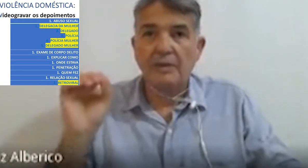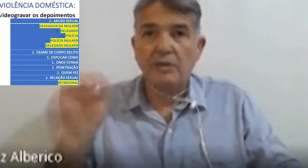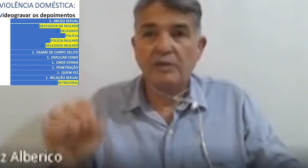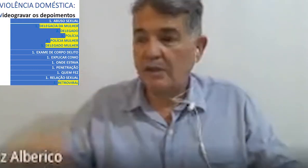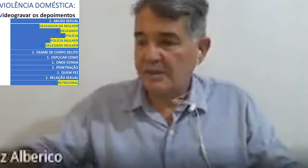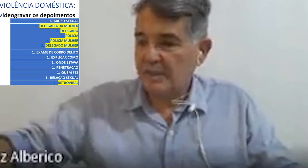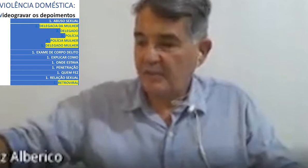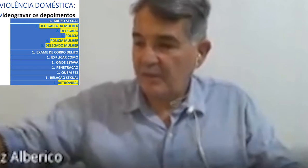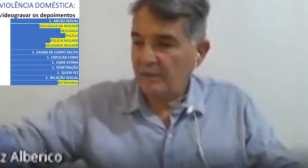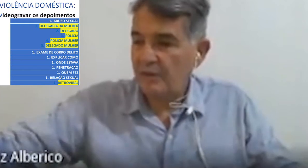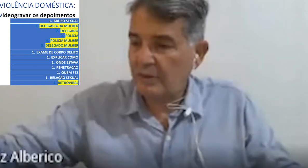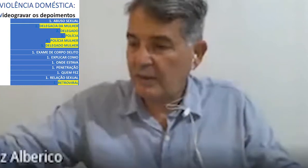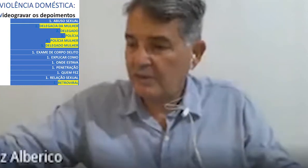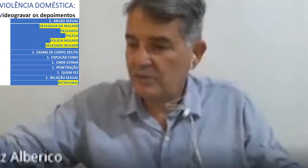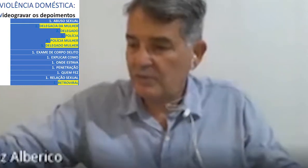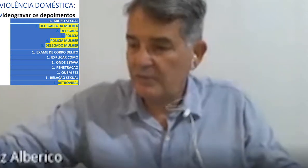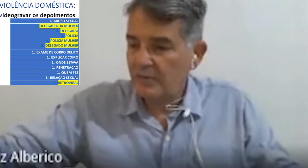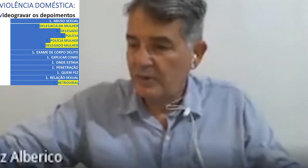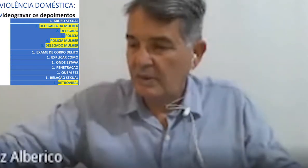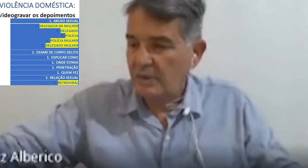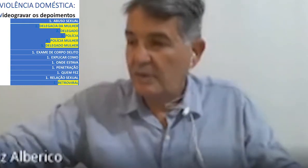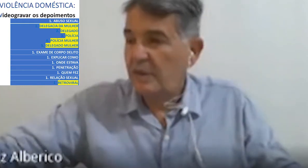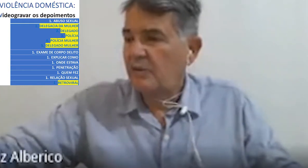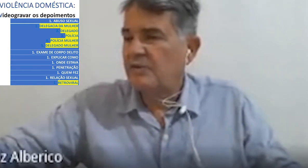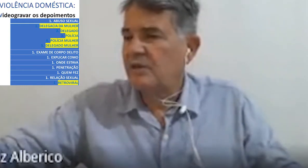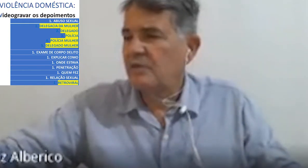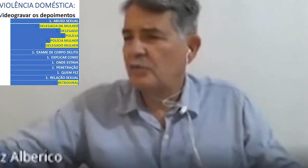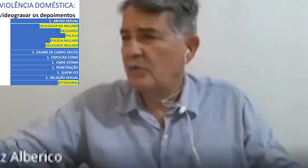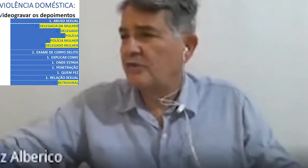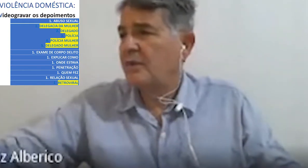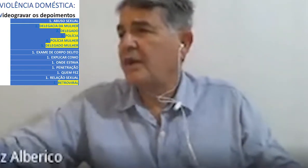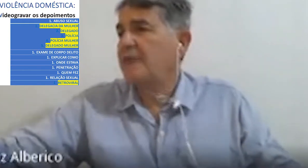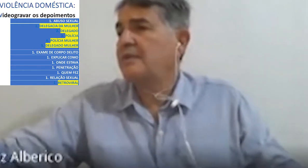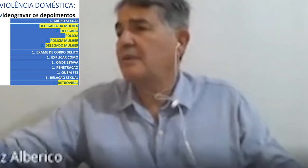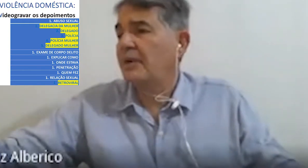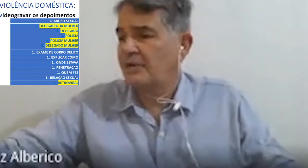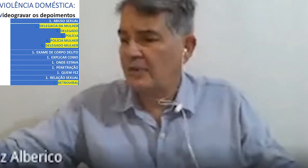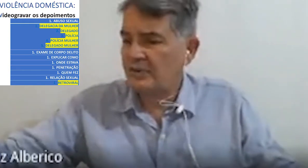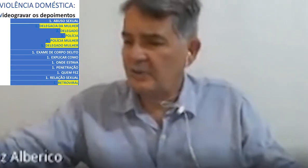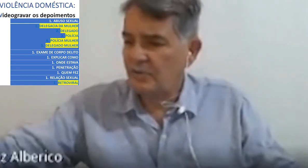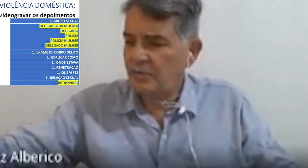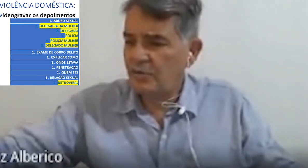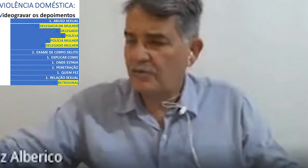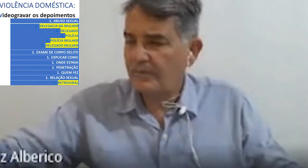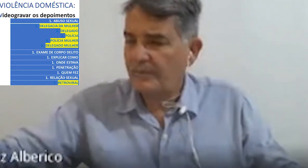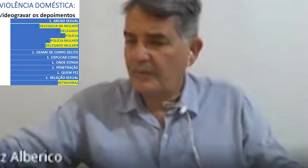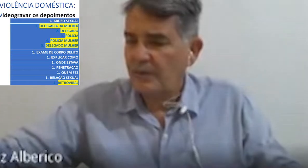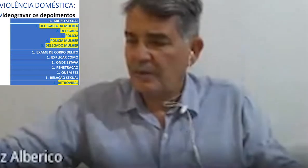E eu vou dar um exemplo aqui, eu vou anotar isso. Está, inclusive, no meu livro Mercado de Trabalho, Educação de Surdos.